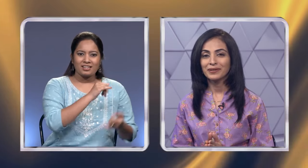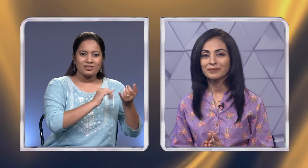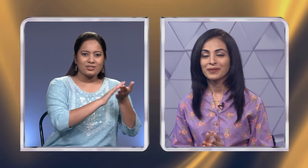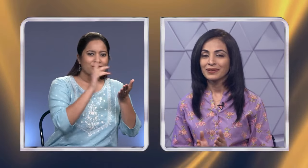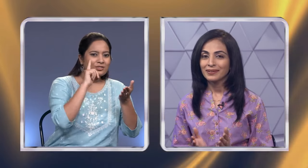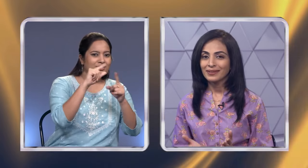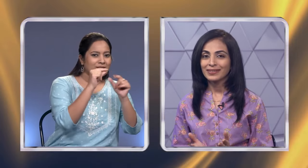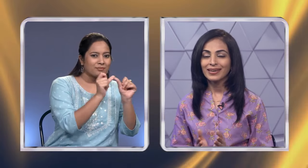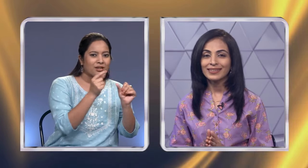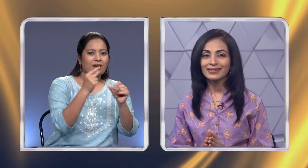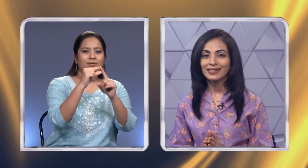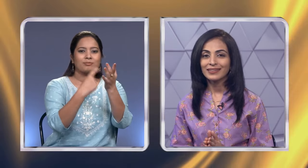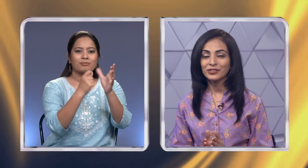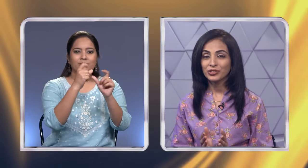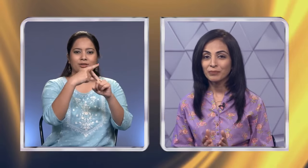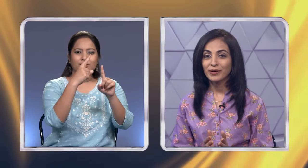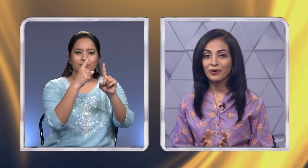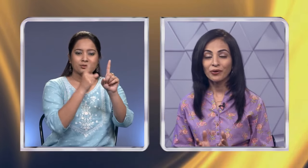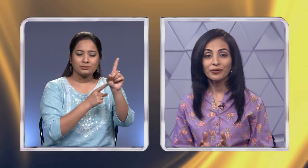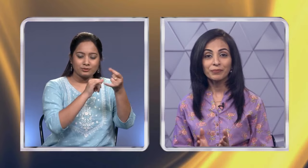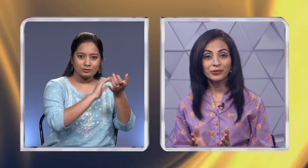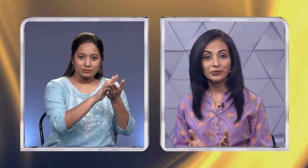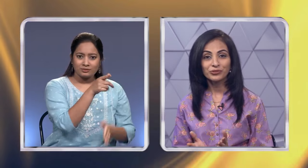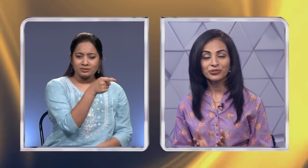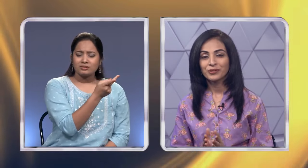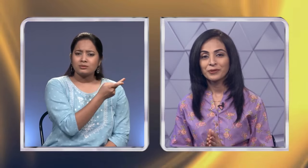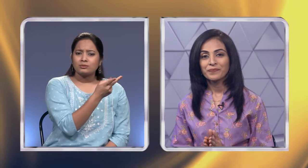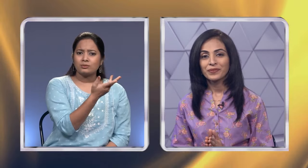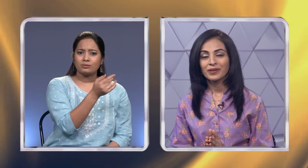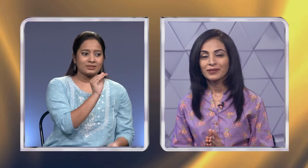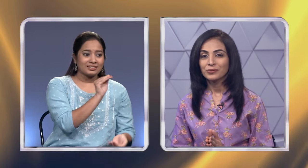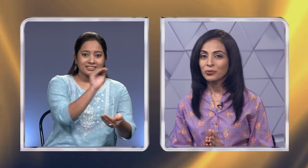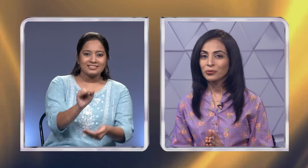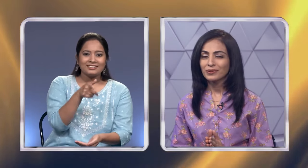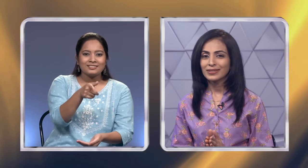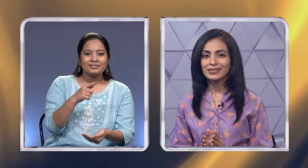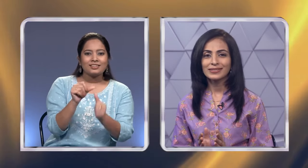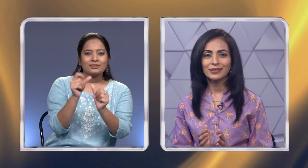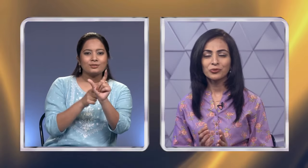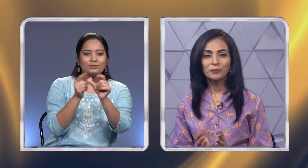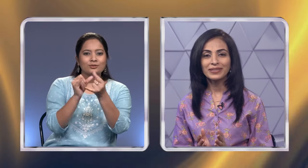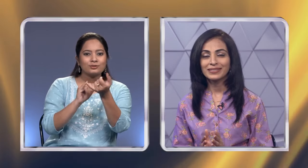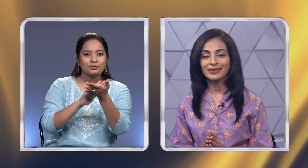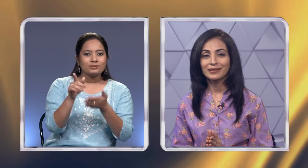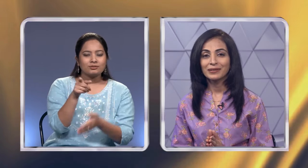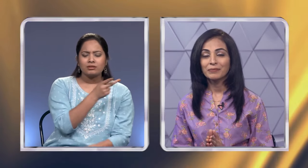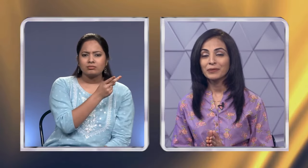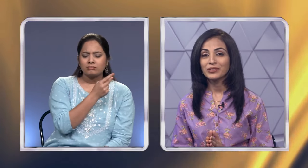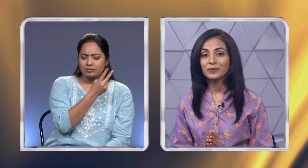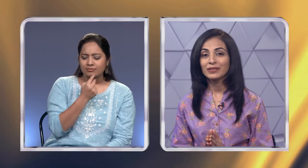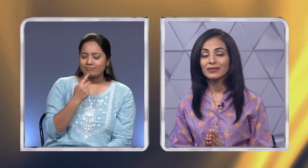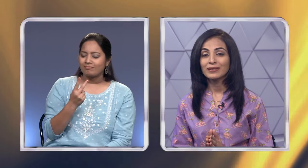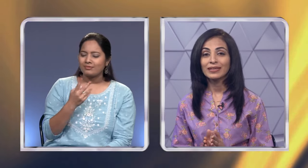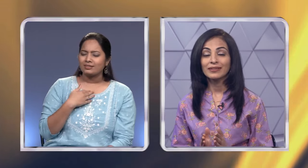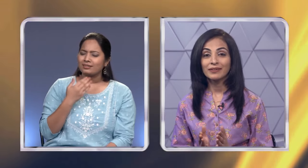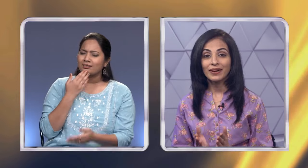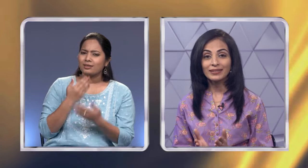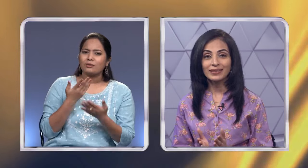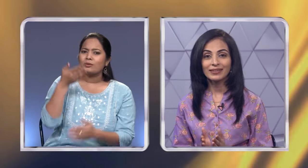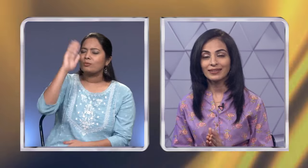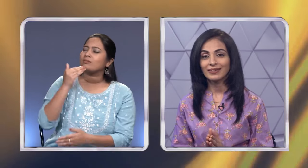हम यहाँ देखते हैं कि शिल्पा और प्रत्युष दोनों किस खूबी के साथ परमेश्वर